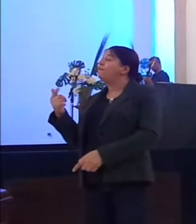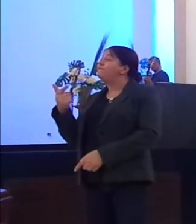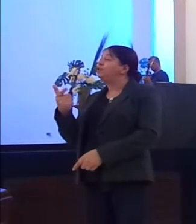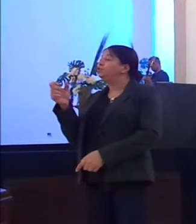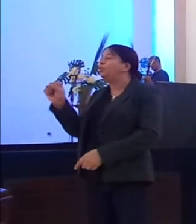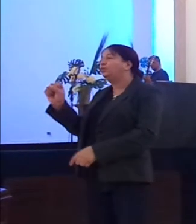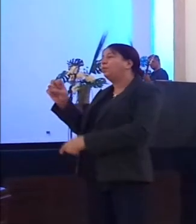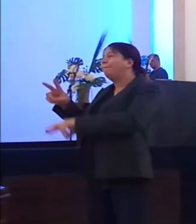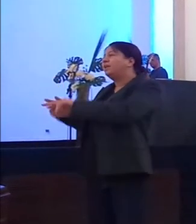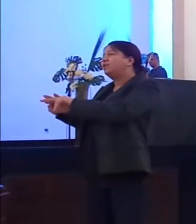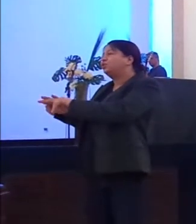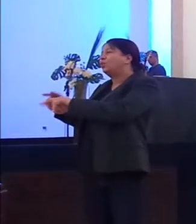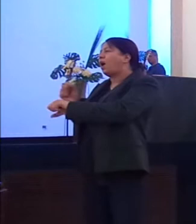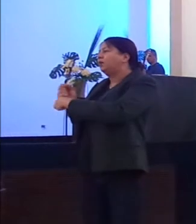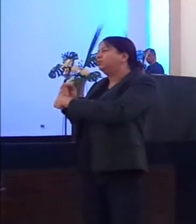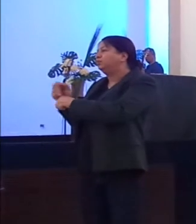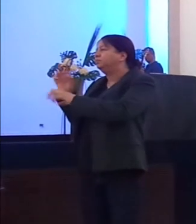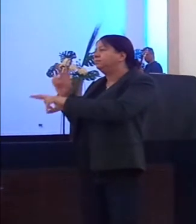anos preso,